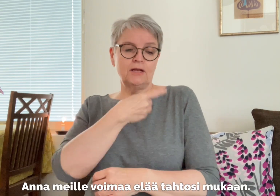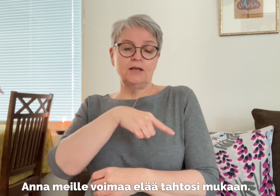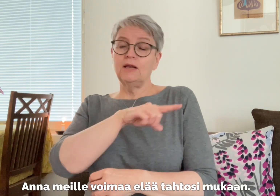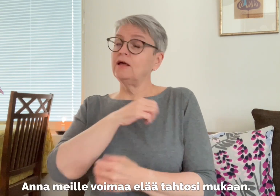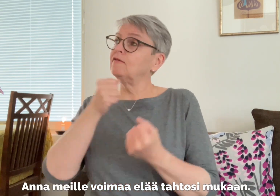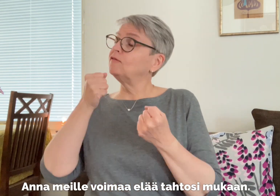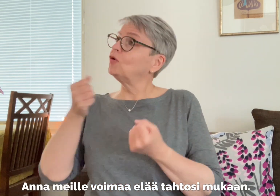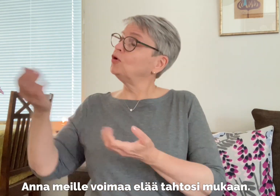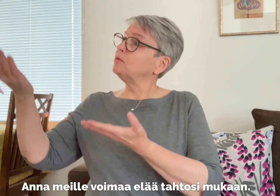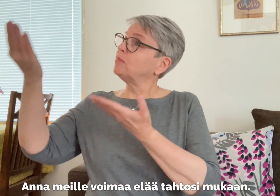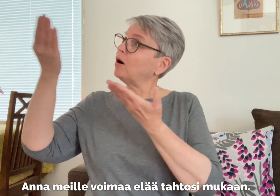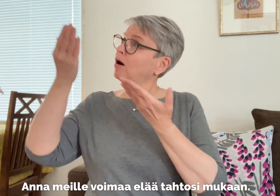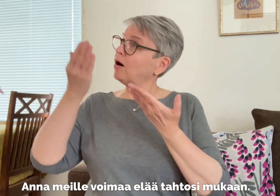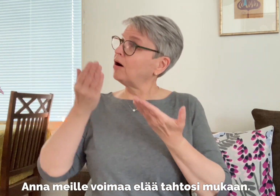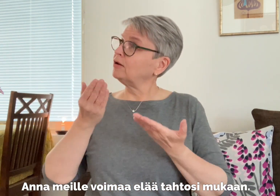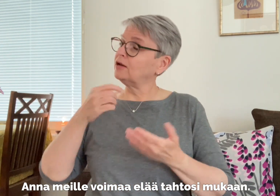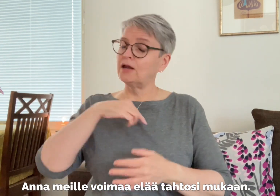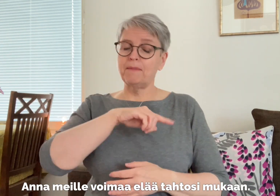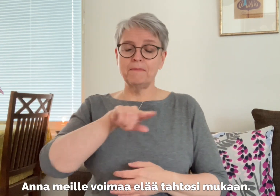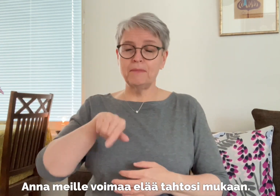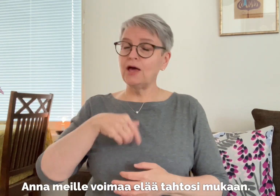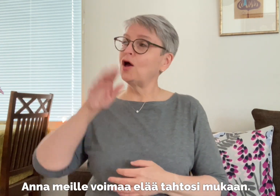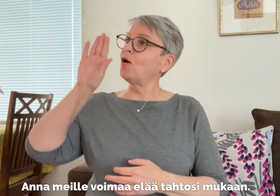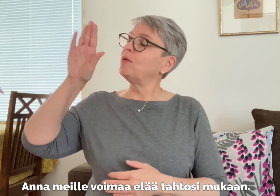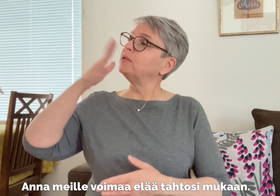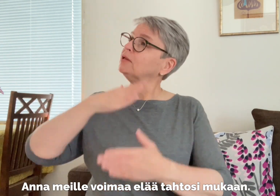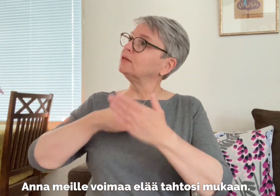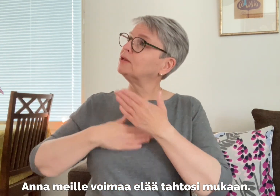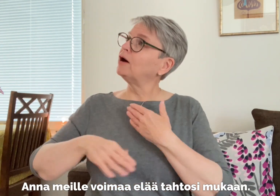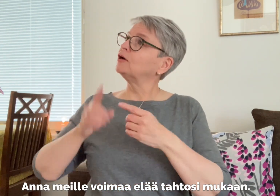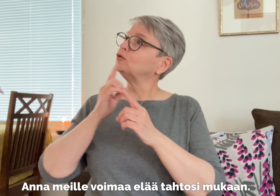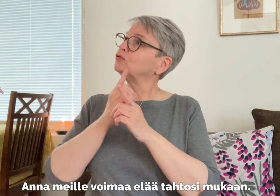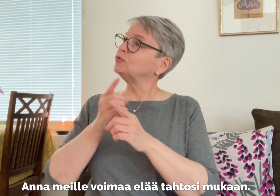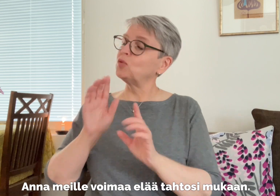Anna meille voimaa elää tahtosi mukaan.